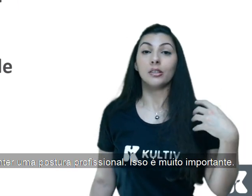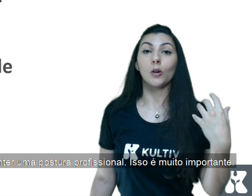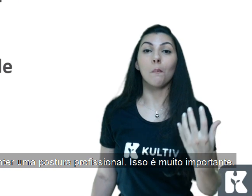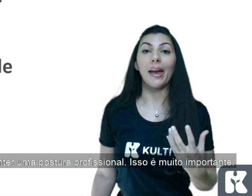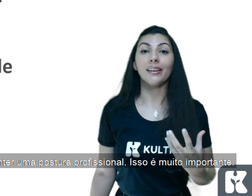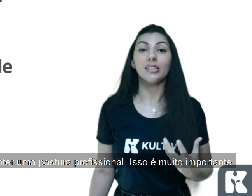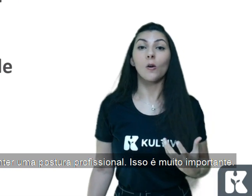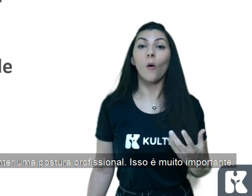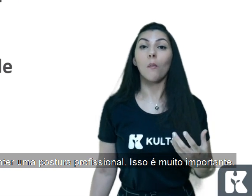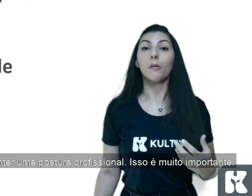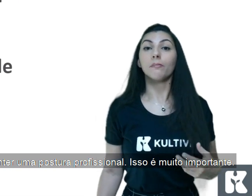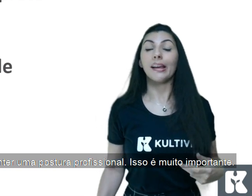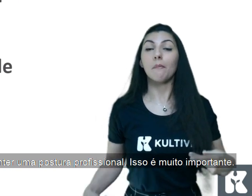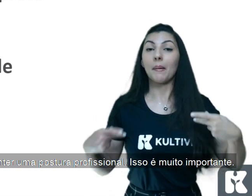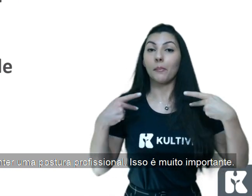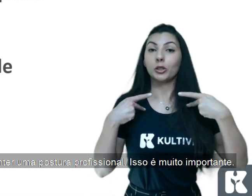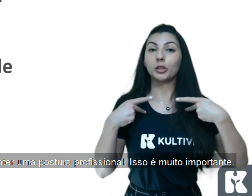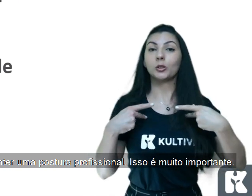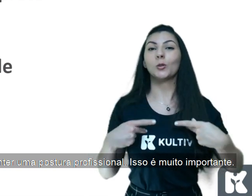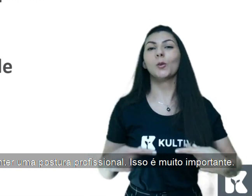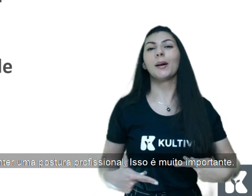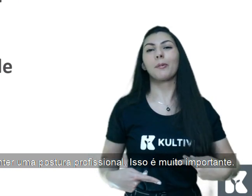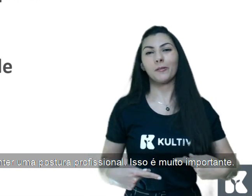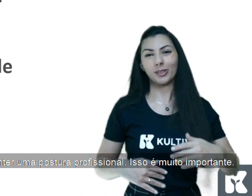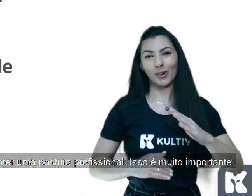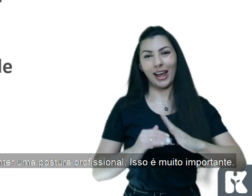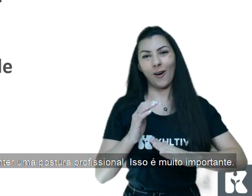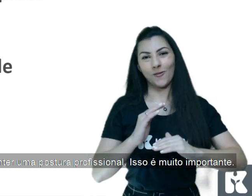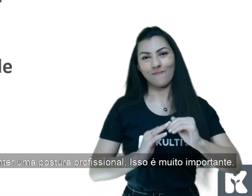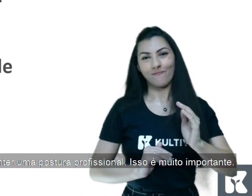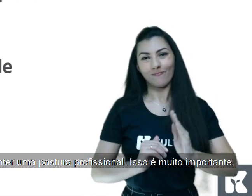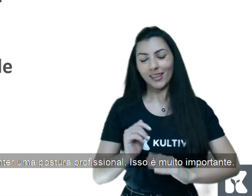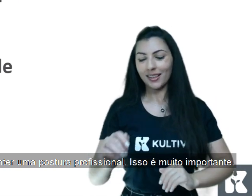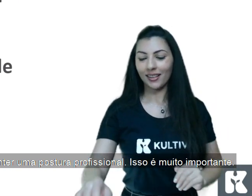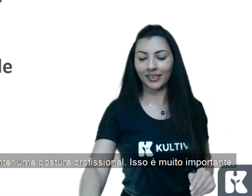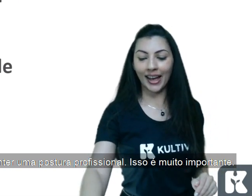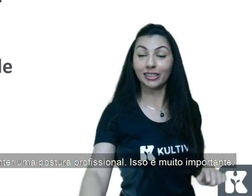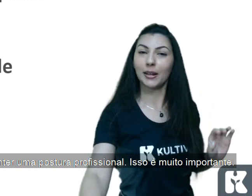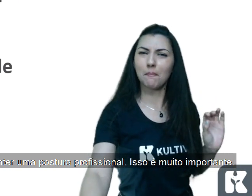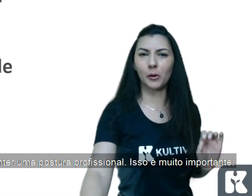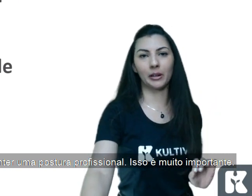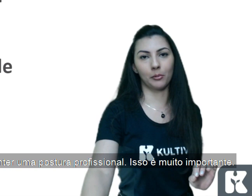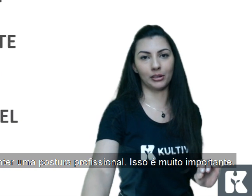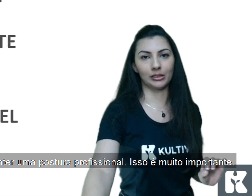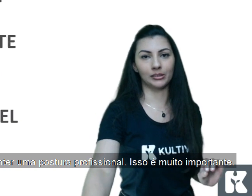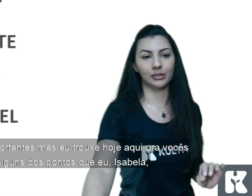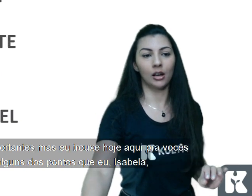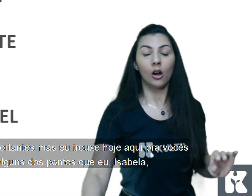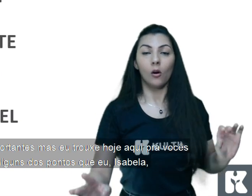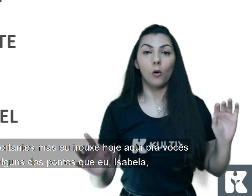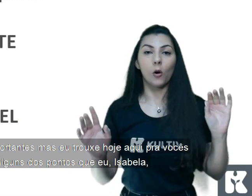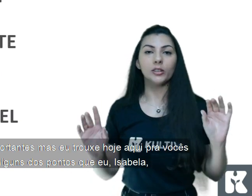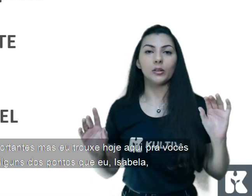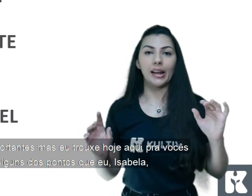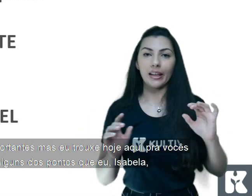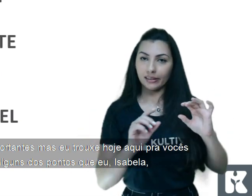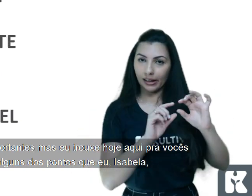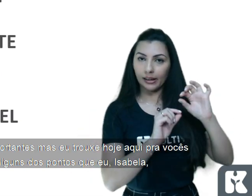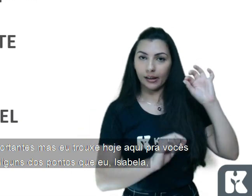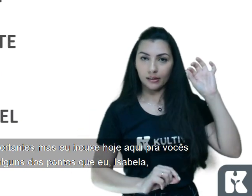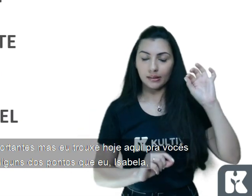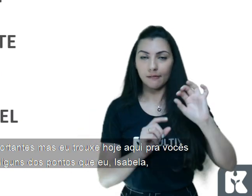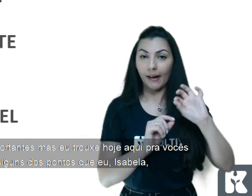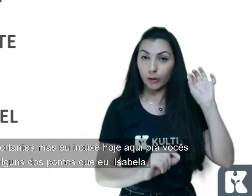intérprete soubesse como ter uma postura profissional, né? Isso é muito importante. O Código de